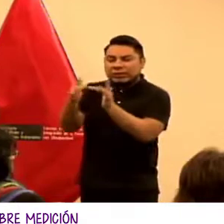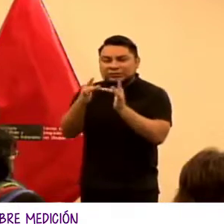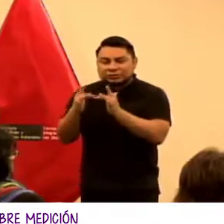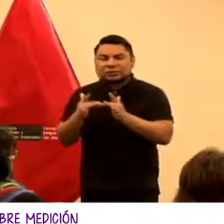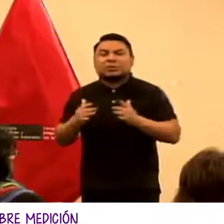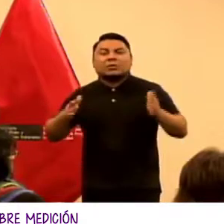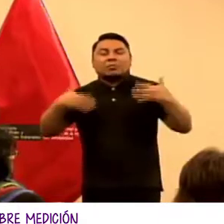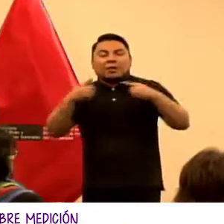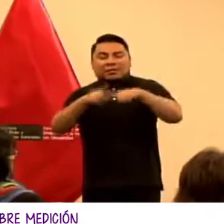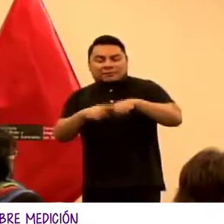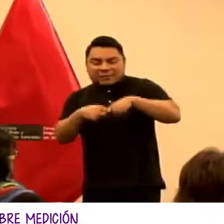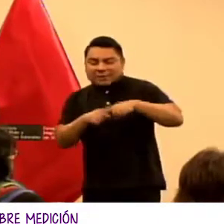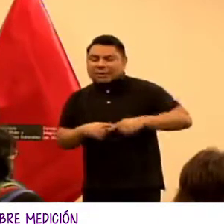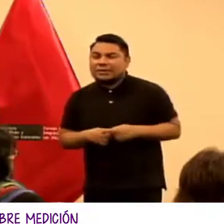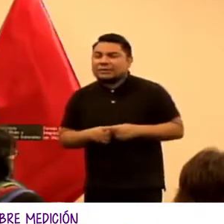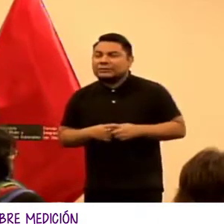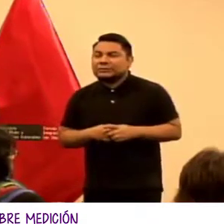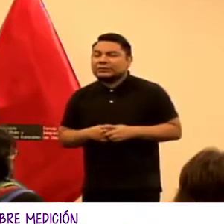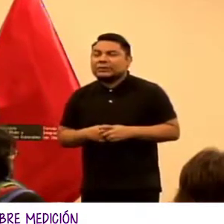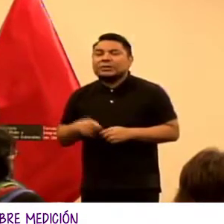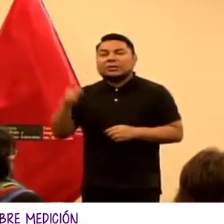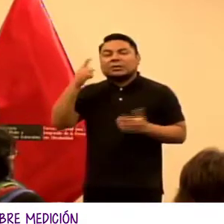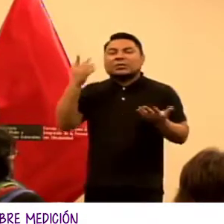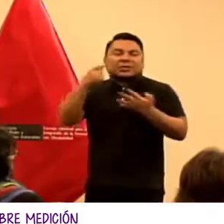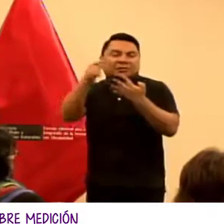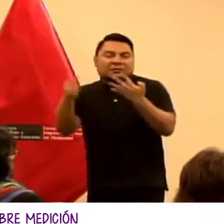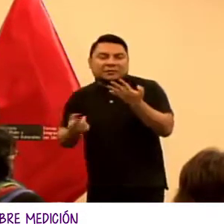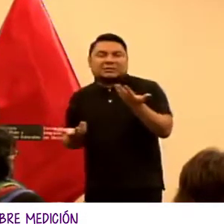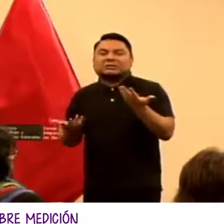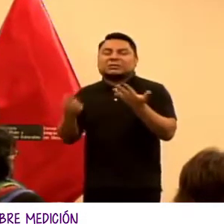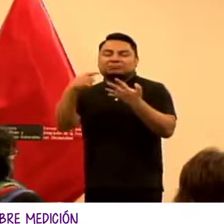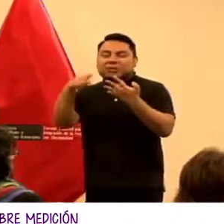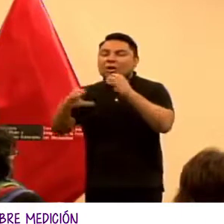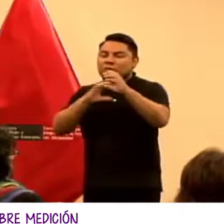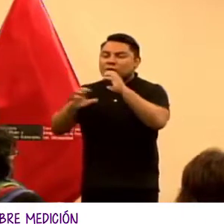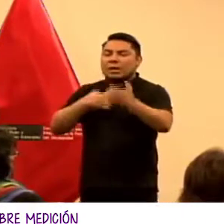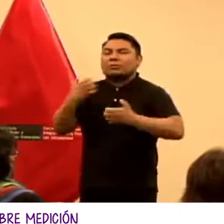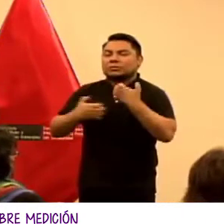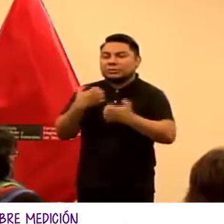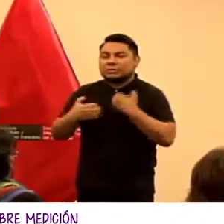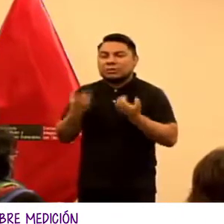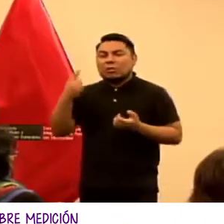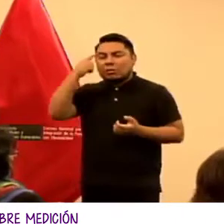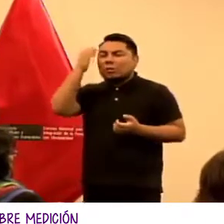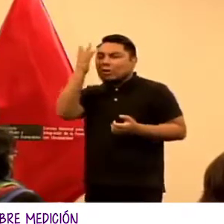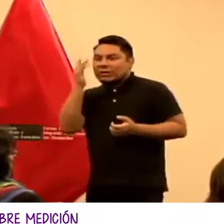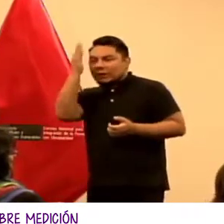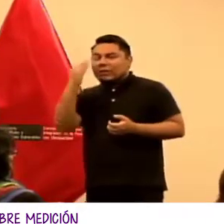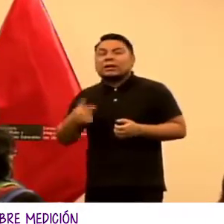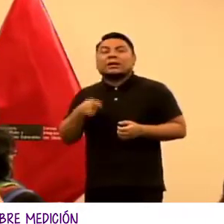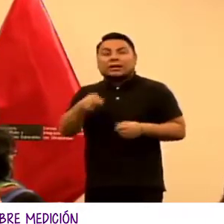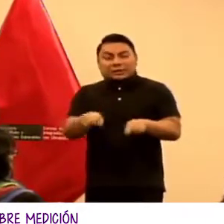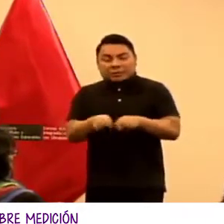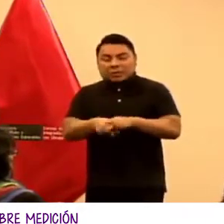que puede depender de diferentes causas de comunicación, emocionales o cognitivas. Otra vez es